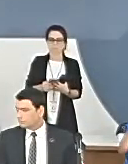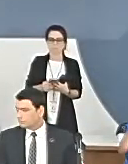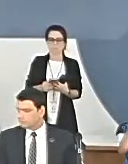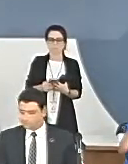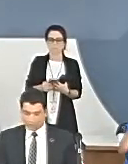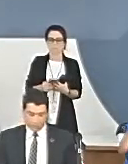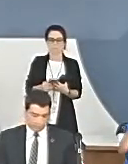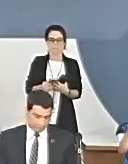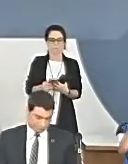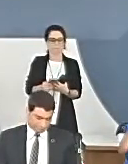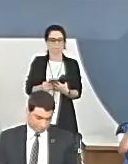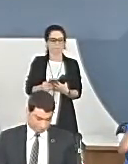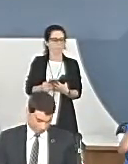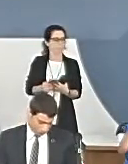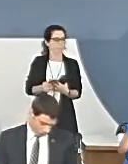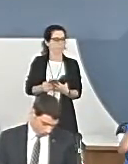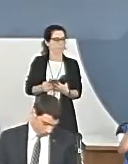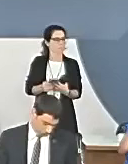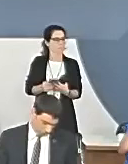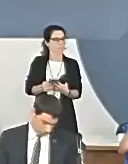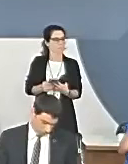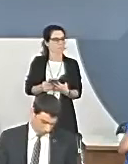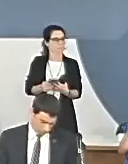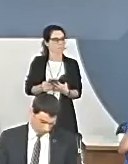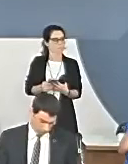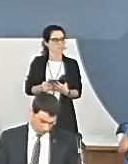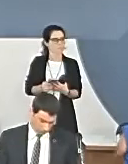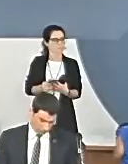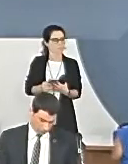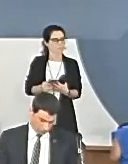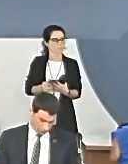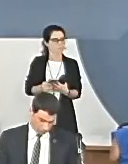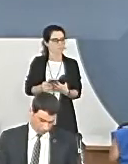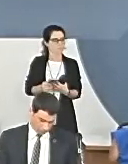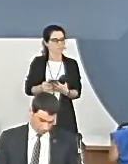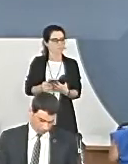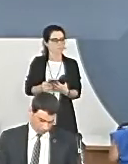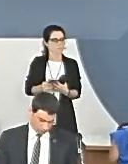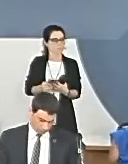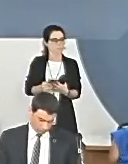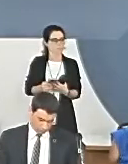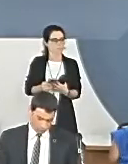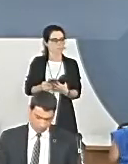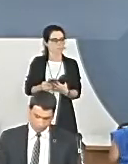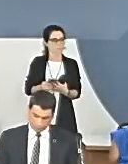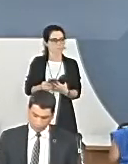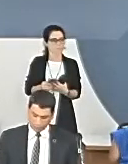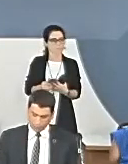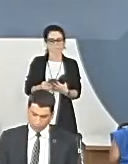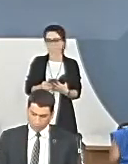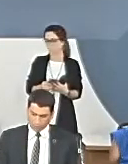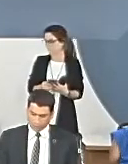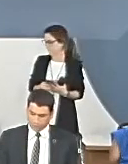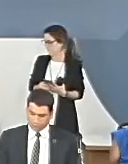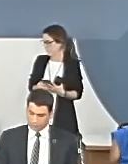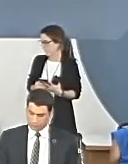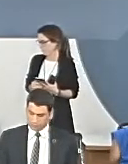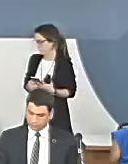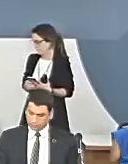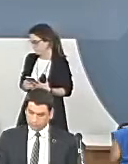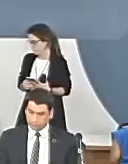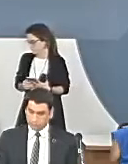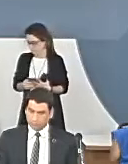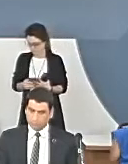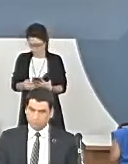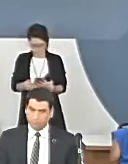informações que chegam pra gente isso é importante ir à tona o tipo de informação quem vivencia